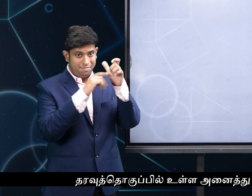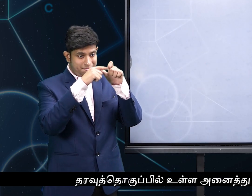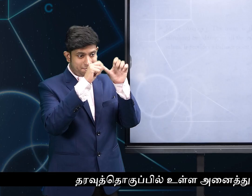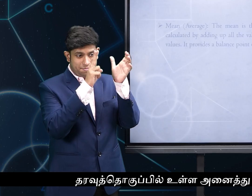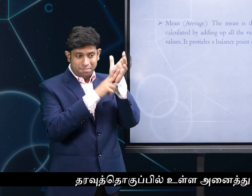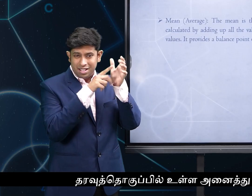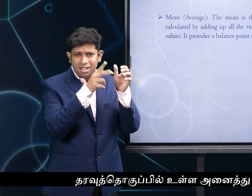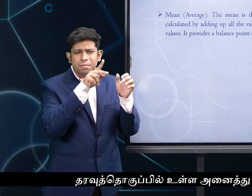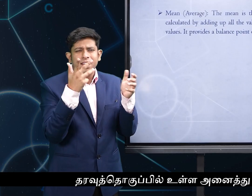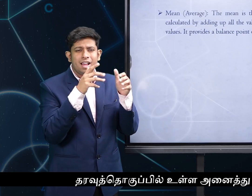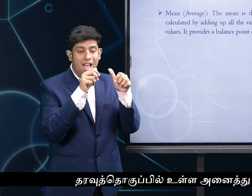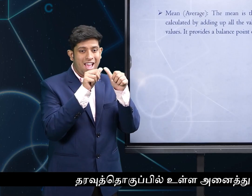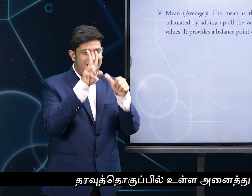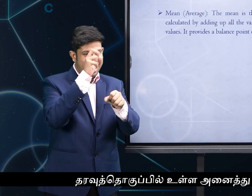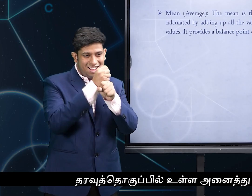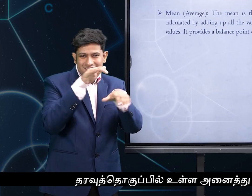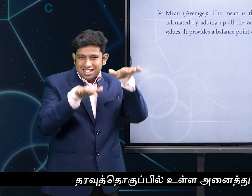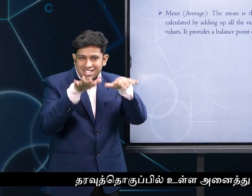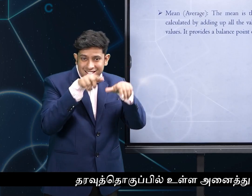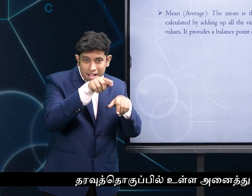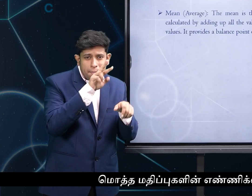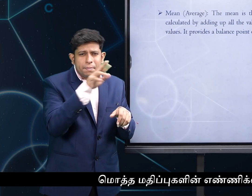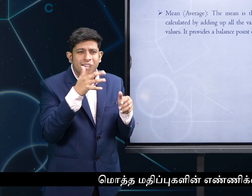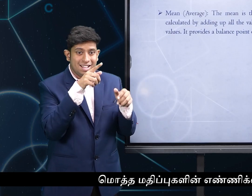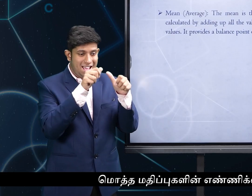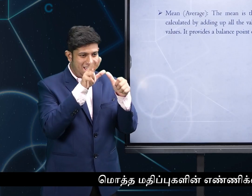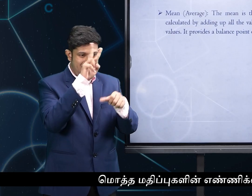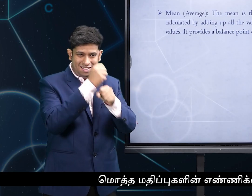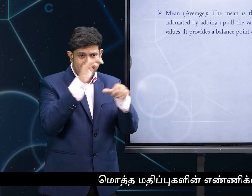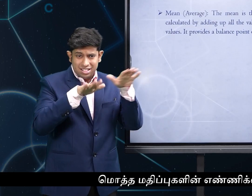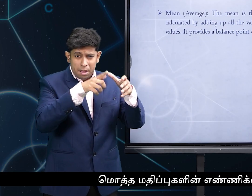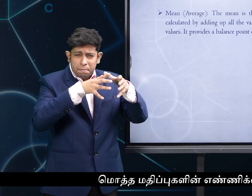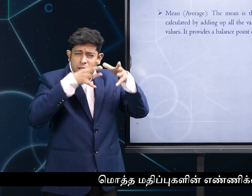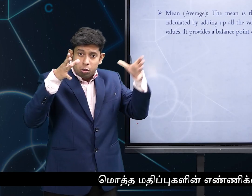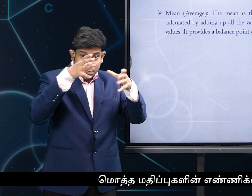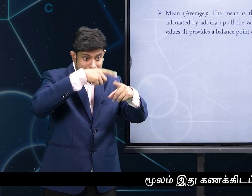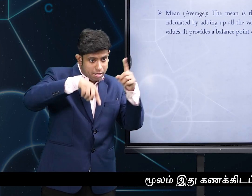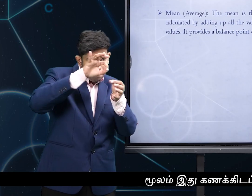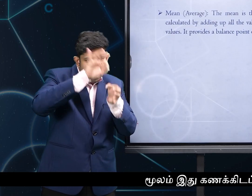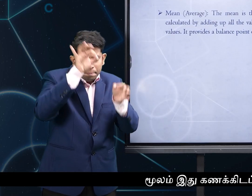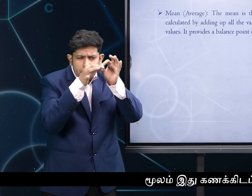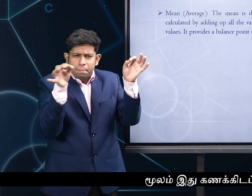தரவு தொகுப்பின் உள்ள அனைத்து மதிப்புகளையும் சேர்த்து மொத்த மதிப்புகளின் எண்ணிக்கையால் வகுப்பதின் மூலம் இது